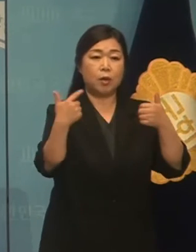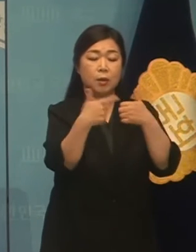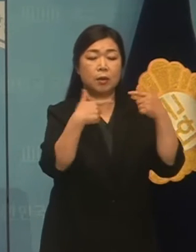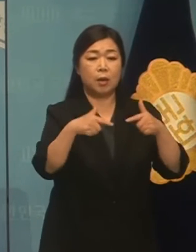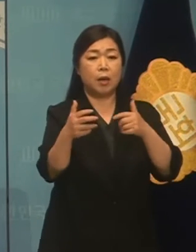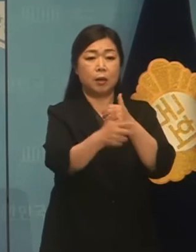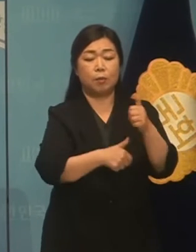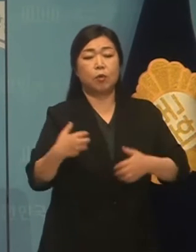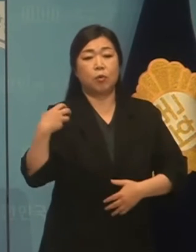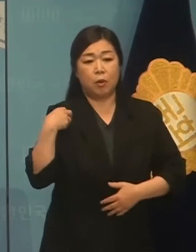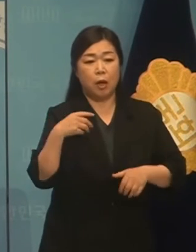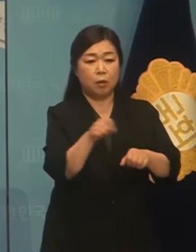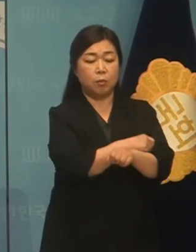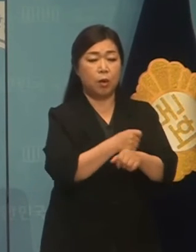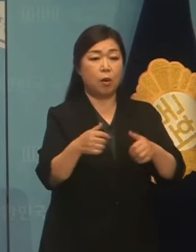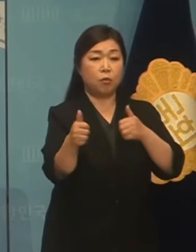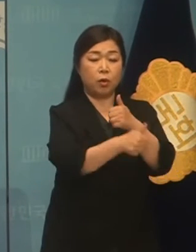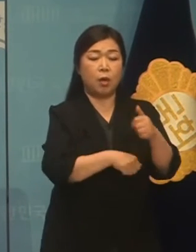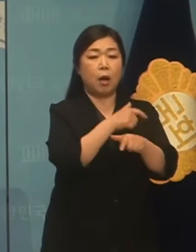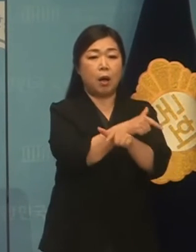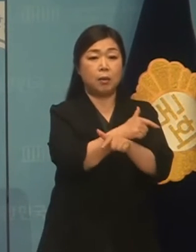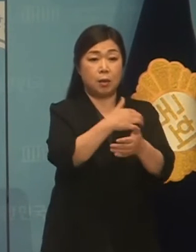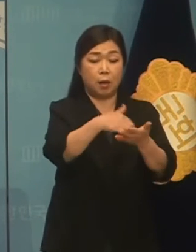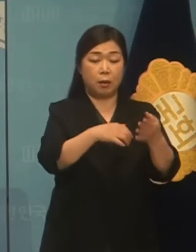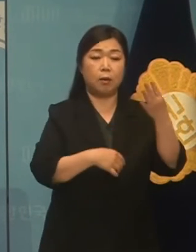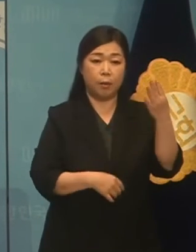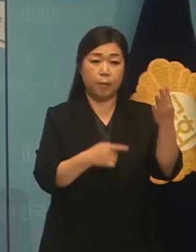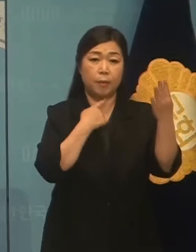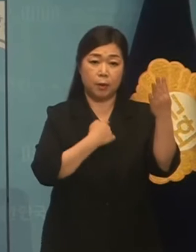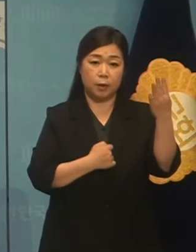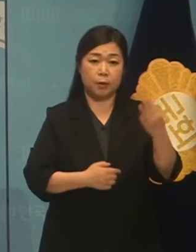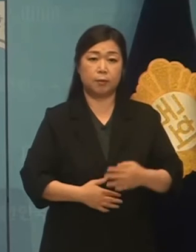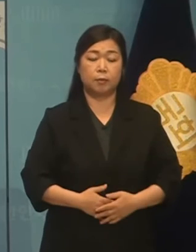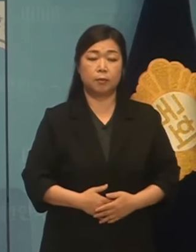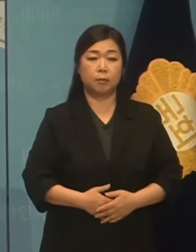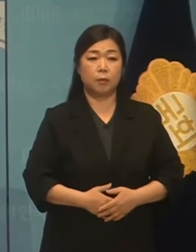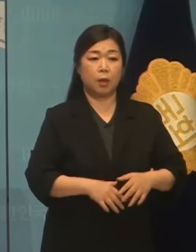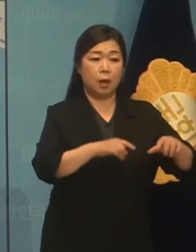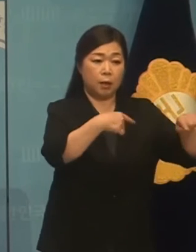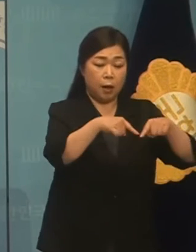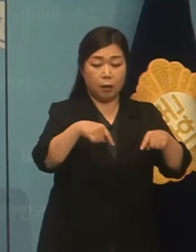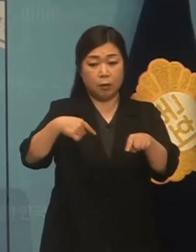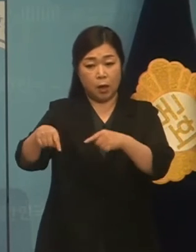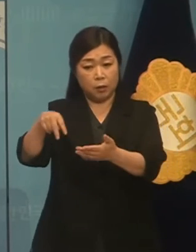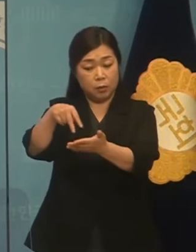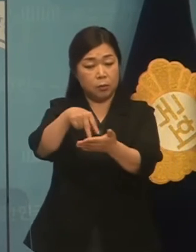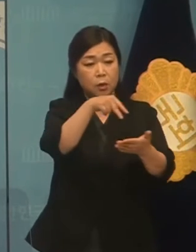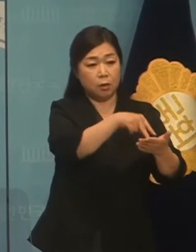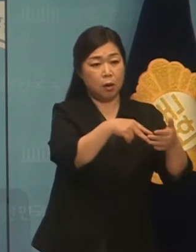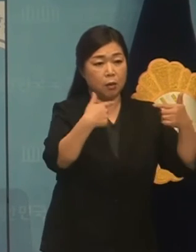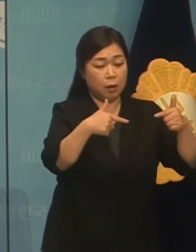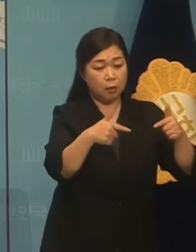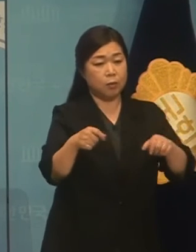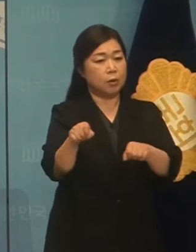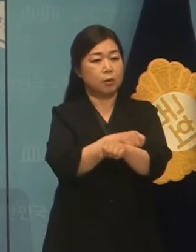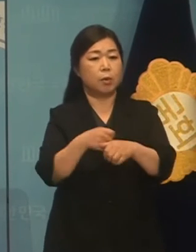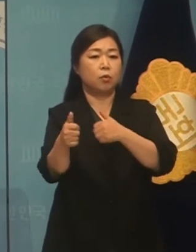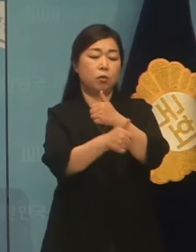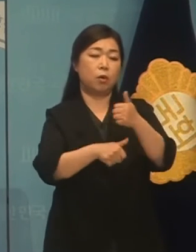상임위와 특위에서 간사를 4번 했습니다. 당내당 차원, 상임위와 특위